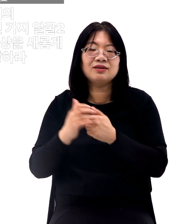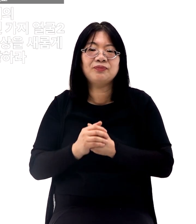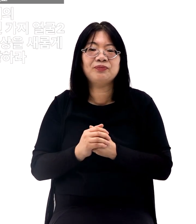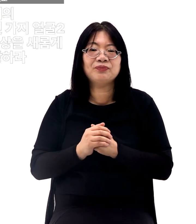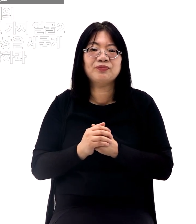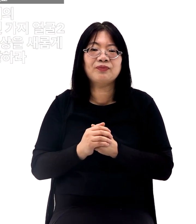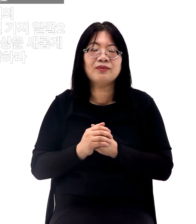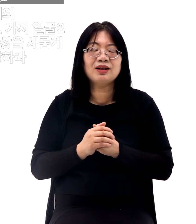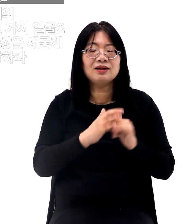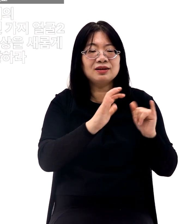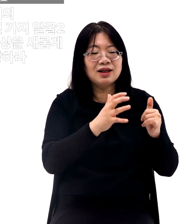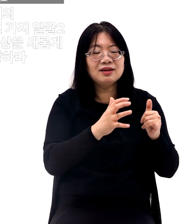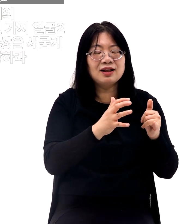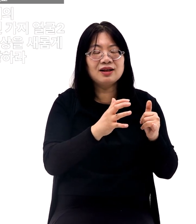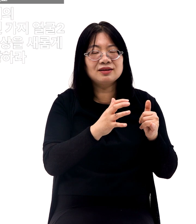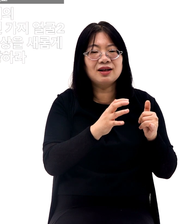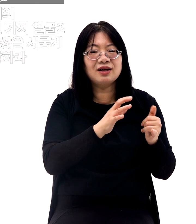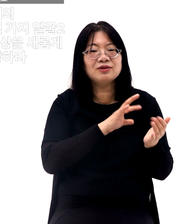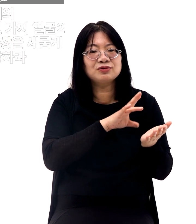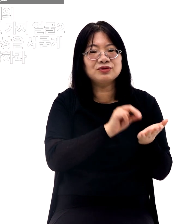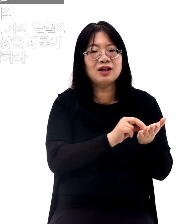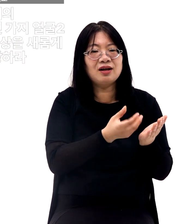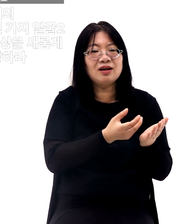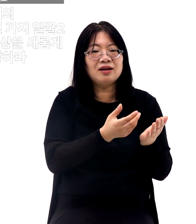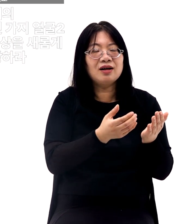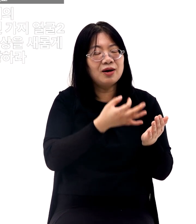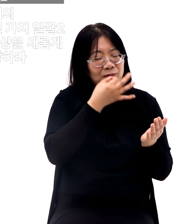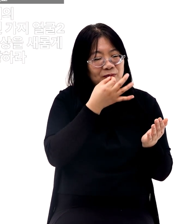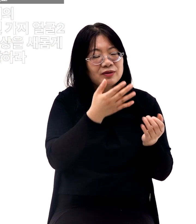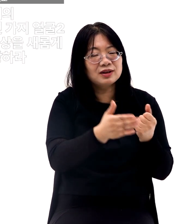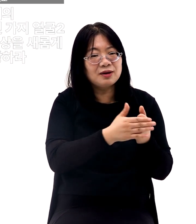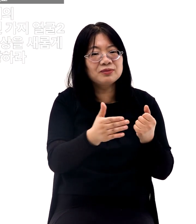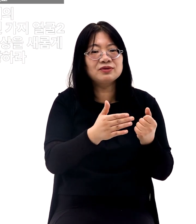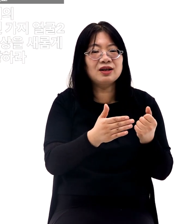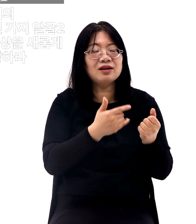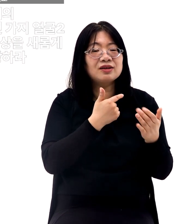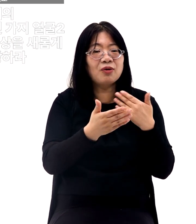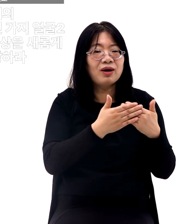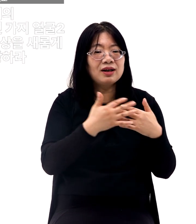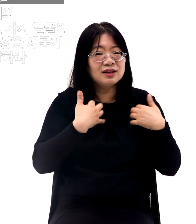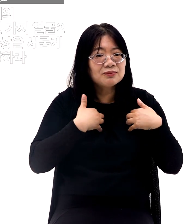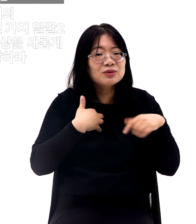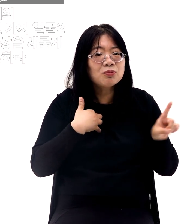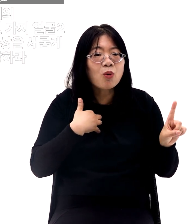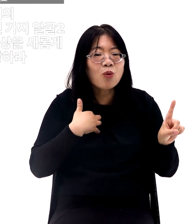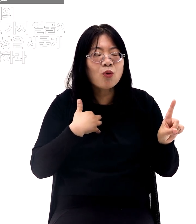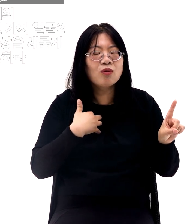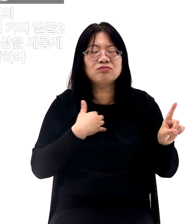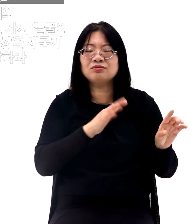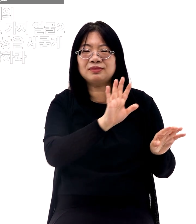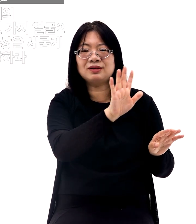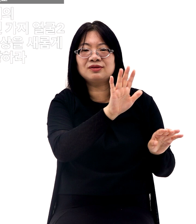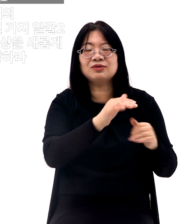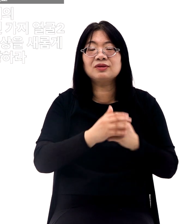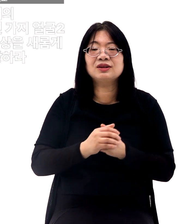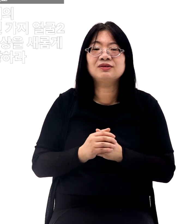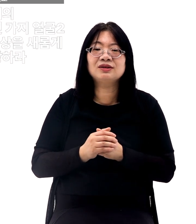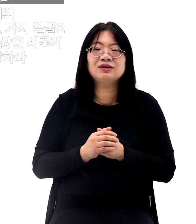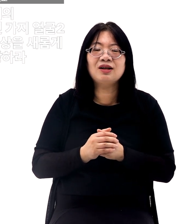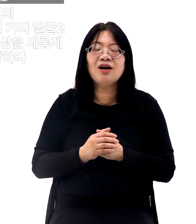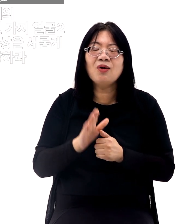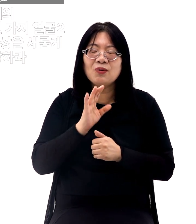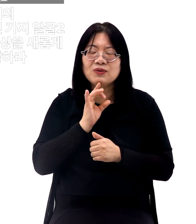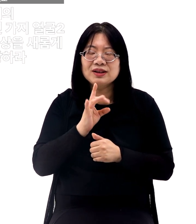그 기쁨은, 오직 참된 기쁨은 오직 신실한 예배 공동체의 일부가